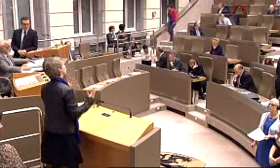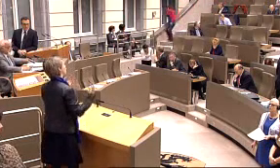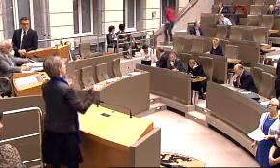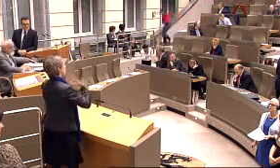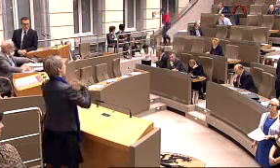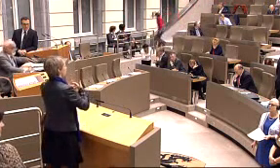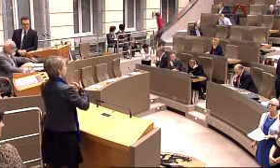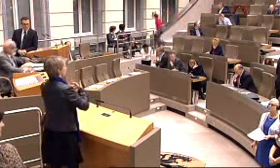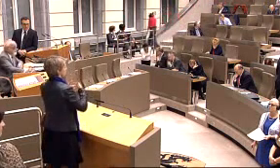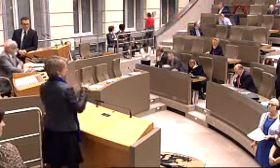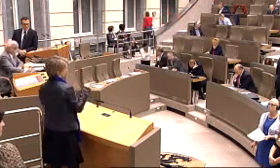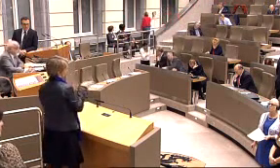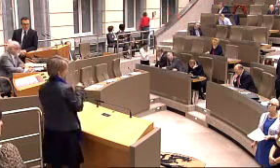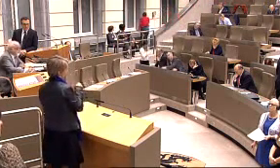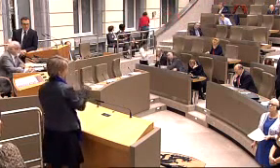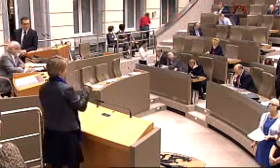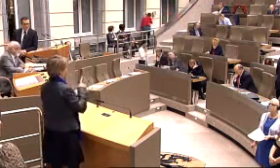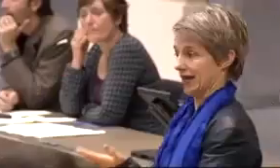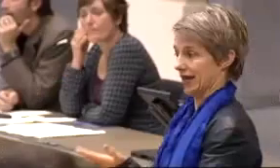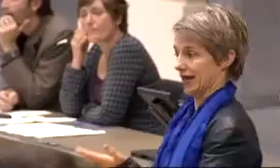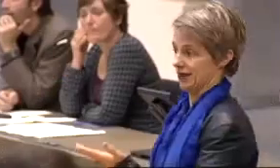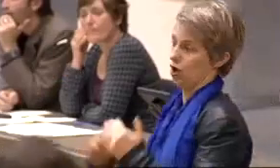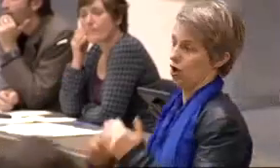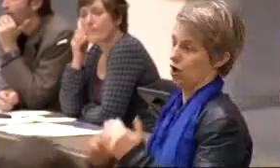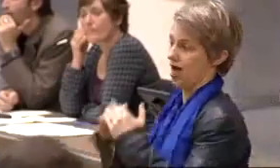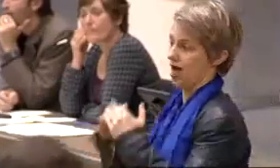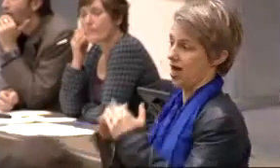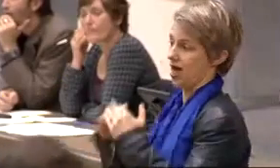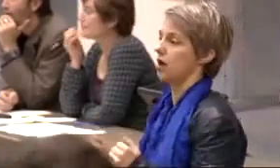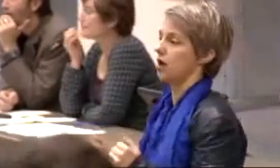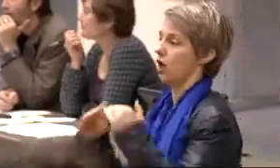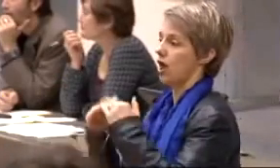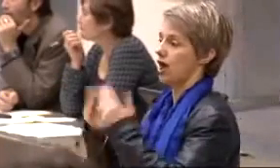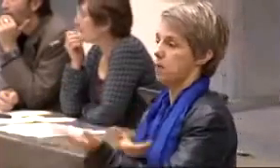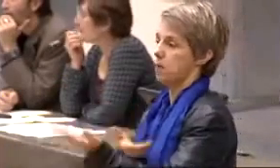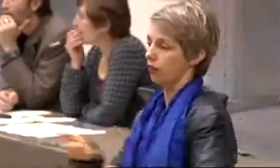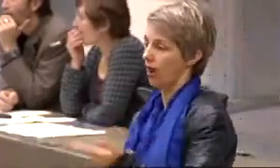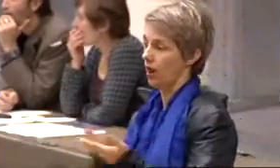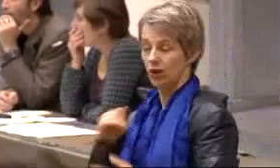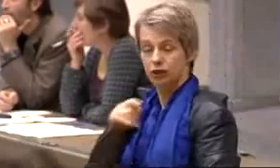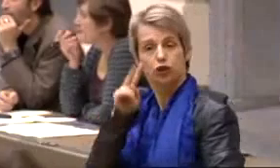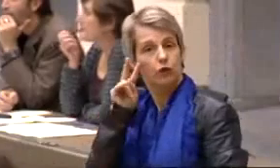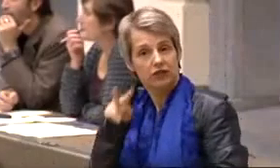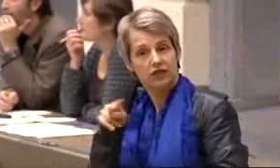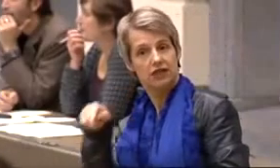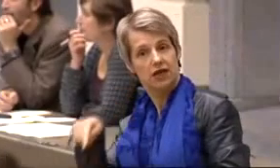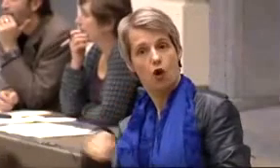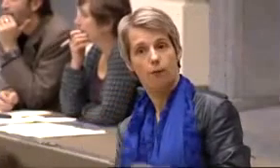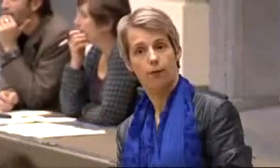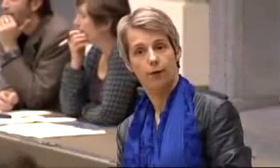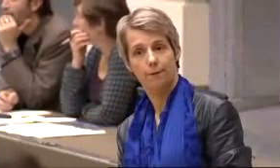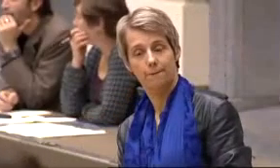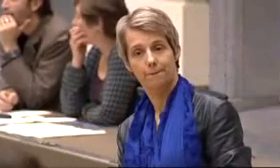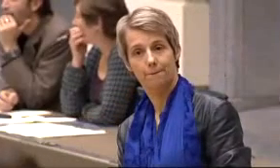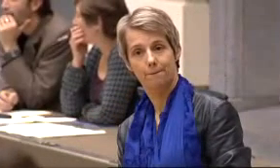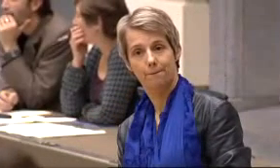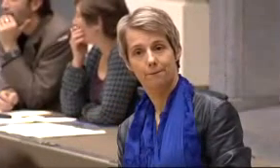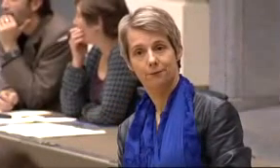dit reglement... samenvalt met dit decreet. Gelijke kansen en gelijke behandeling. Wat is uw visie hierop? Goed, mevrouw de